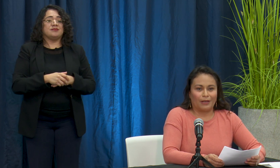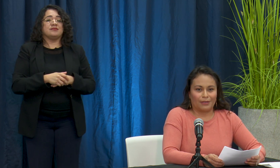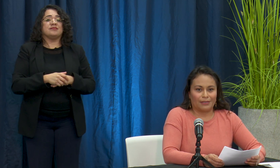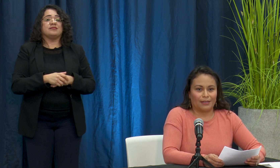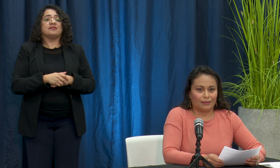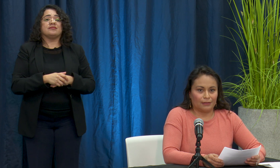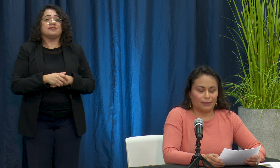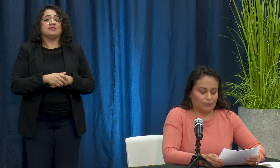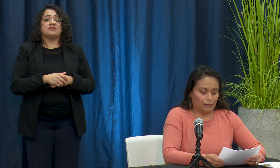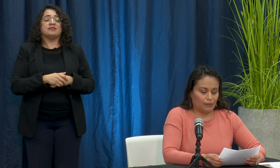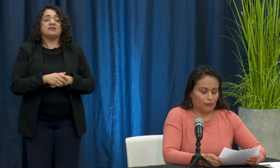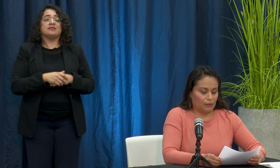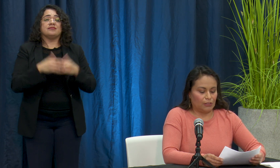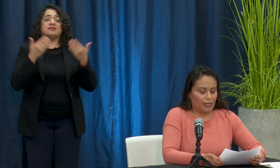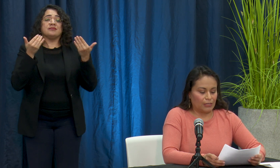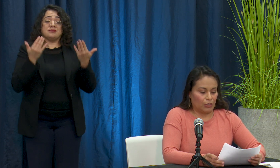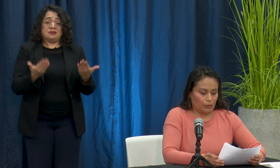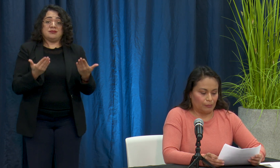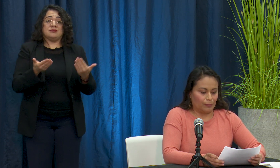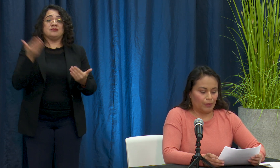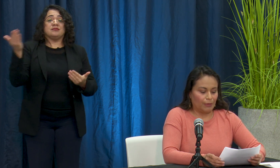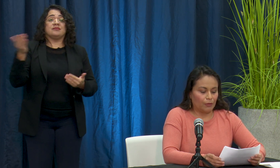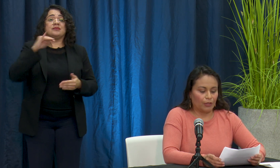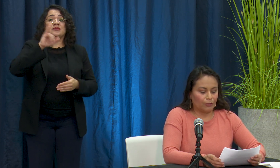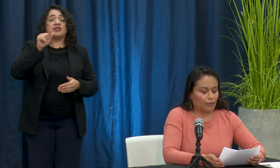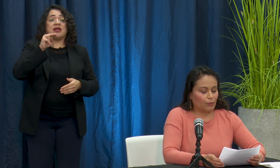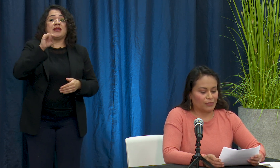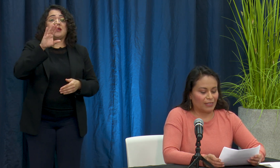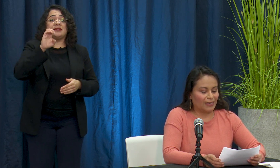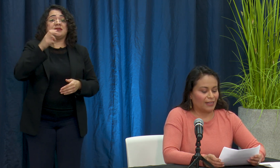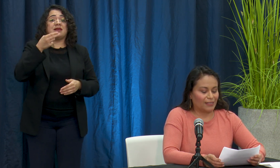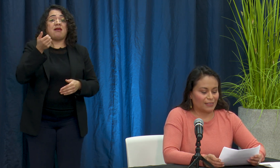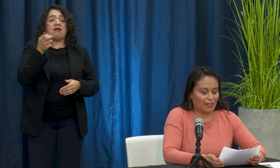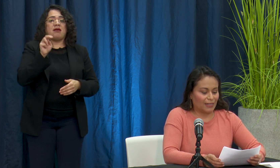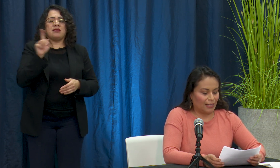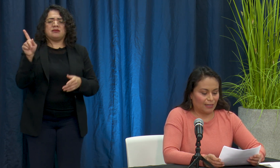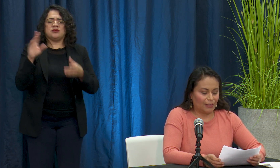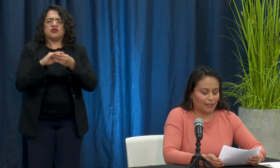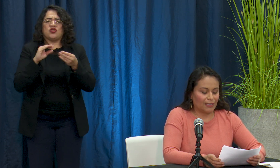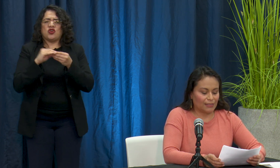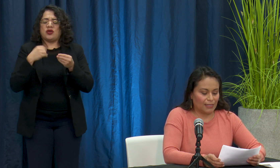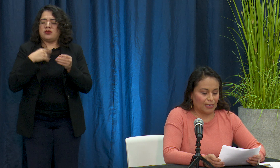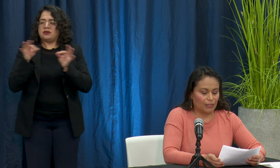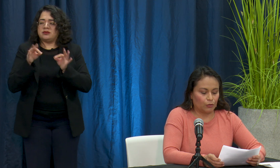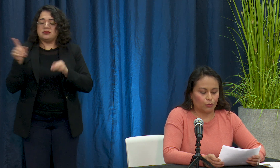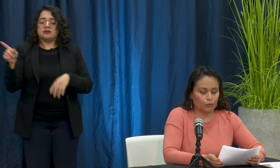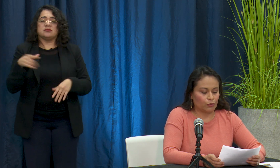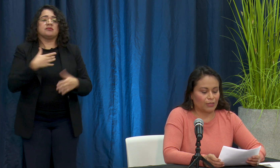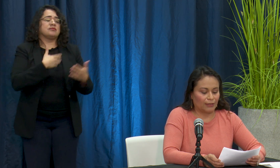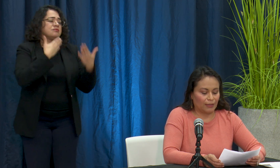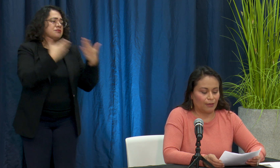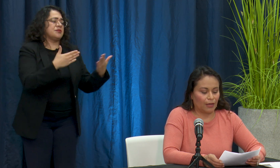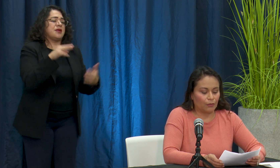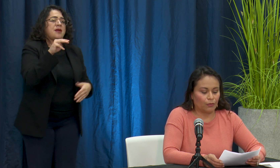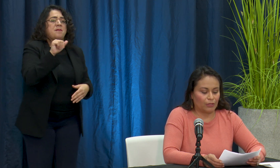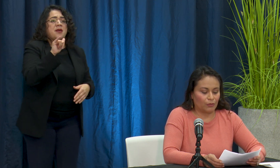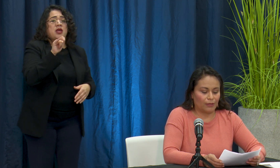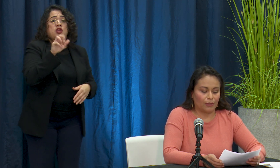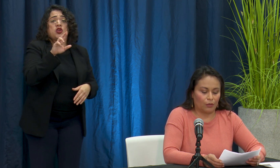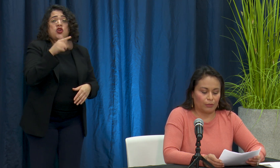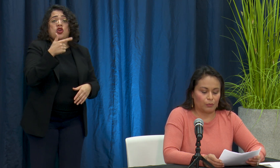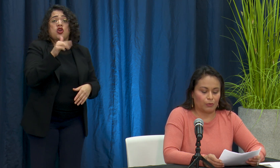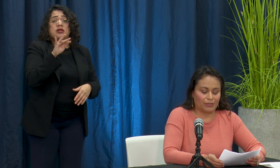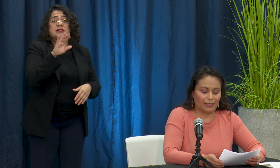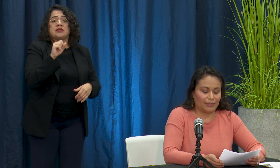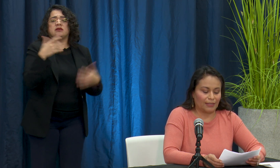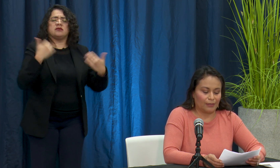Ahora las palabras de la Janice Hahn. Primero quiero reconocer y agradecer al alcalde Garcia y todos los que han trabajado con la ciudad